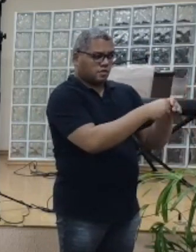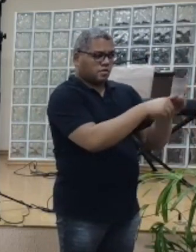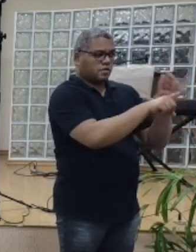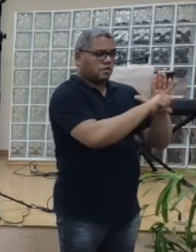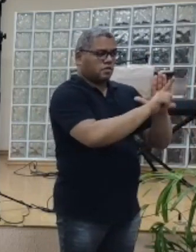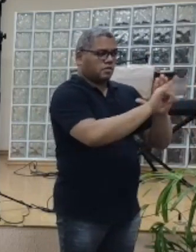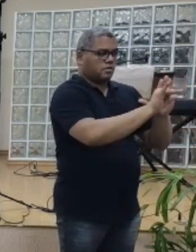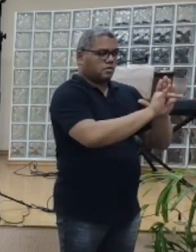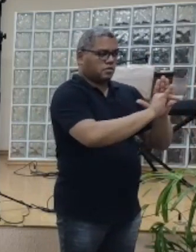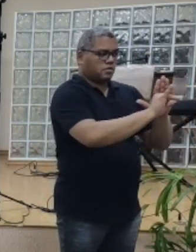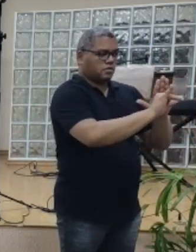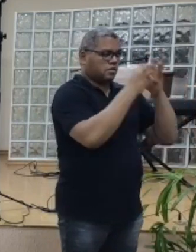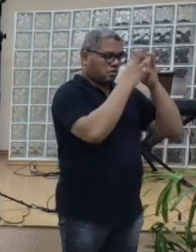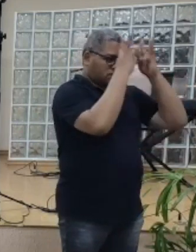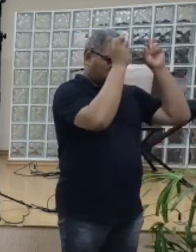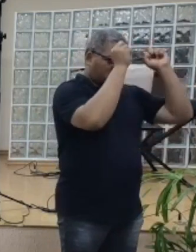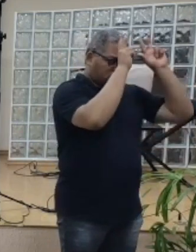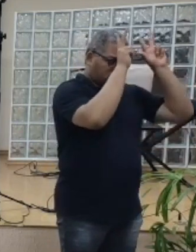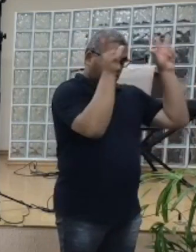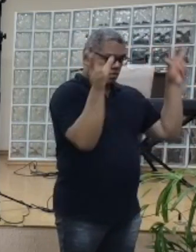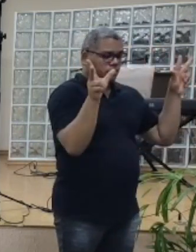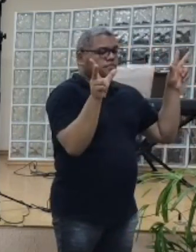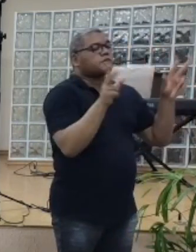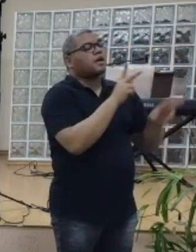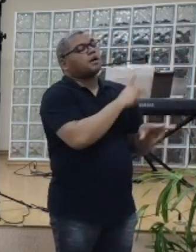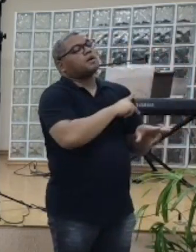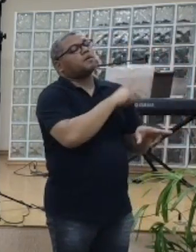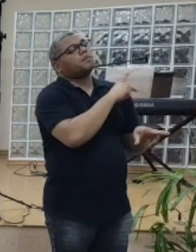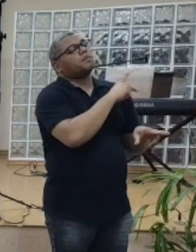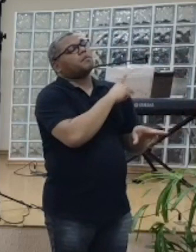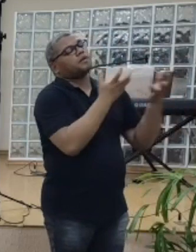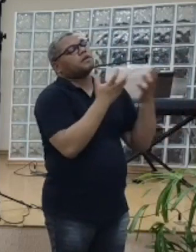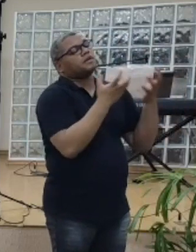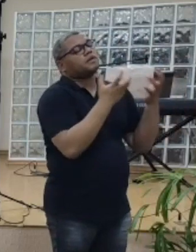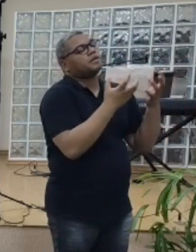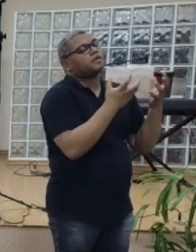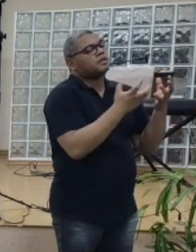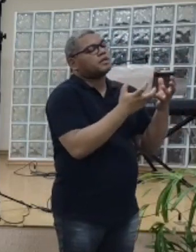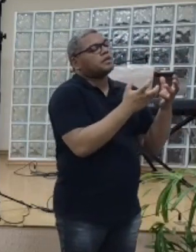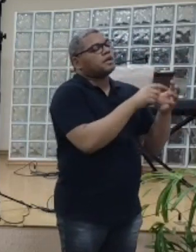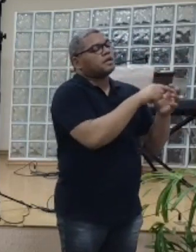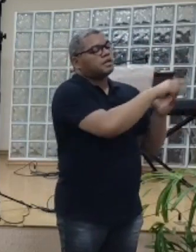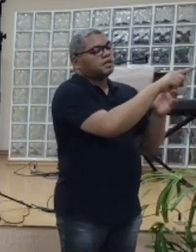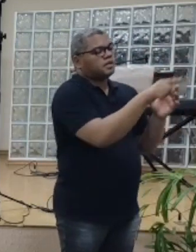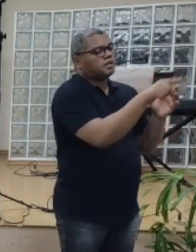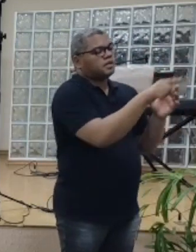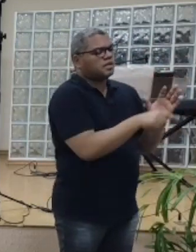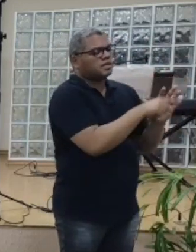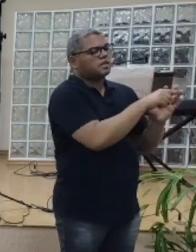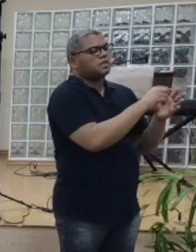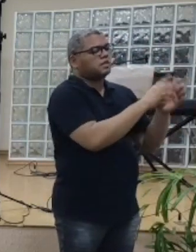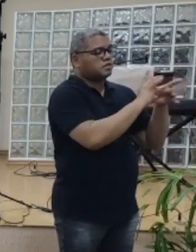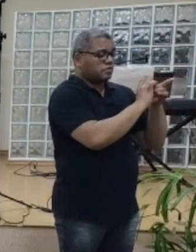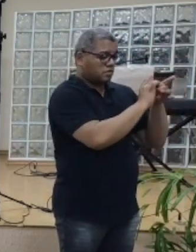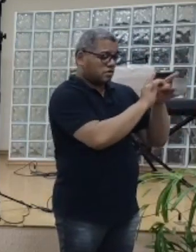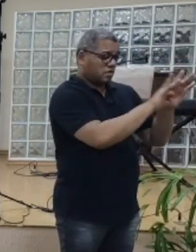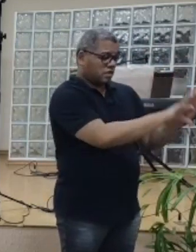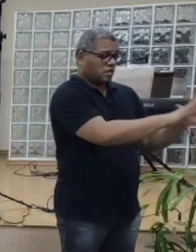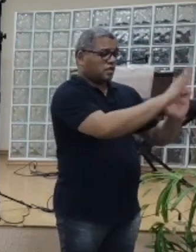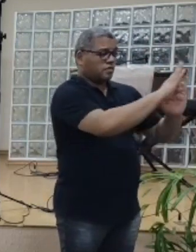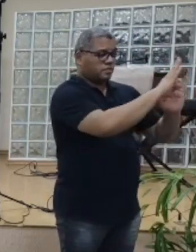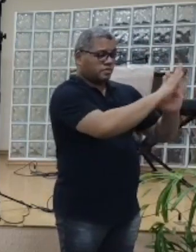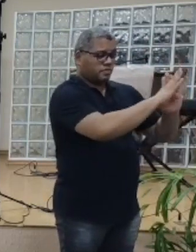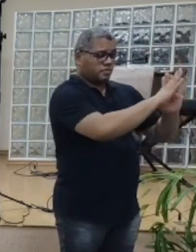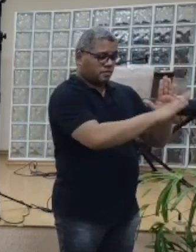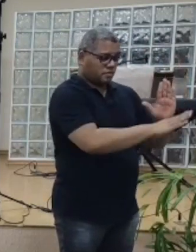igreja saísse de uma série de regras que tinha sido inserida na história para que as pessoas fossem salvas, não